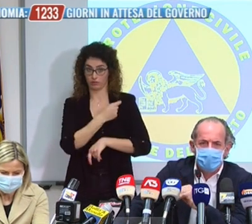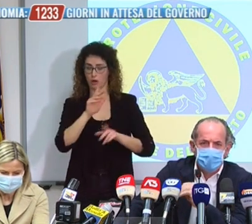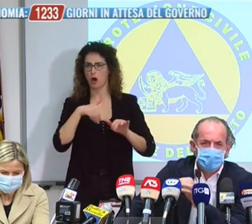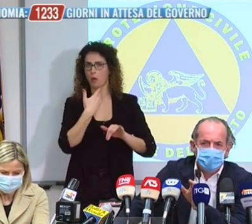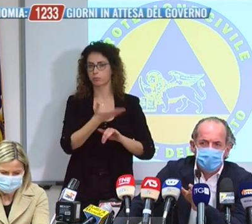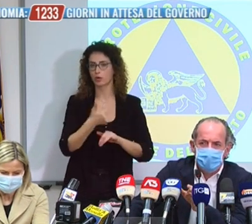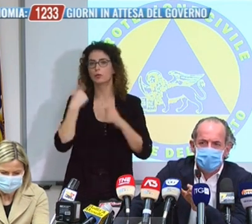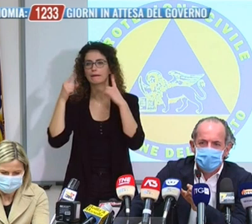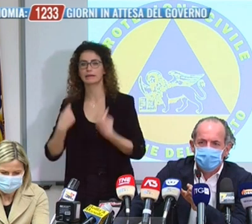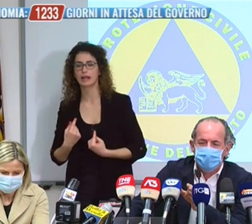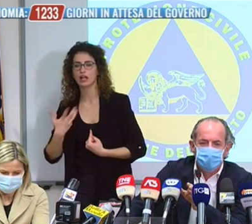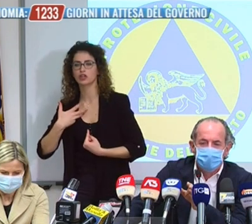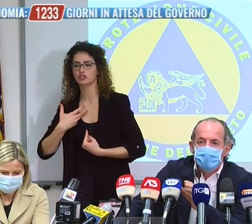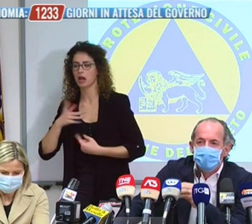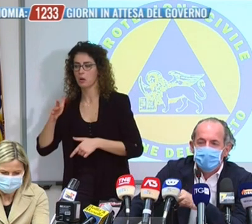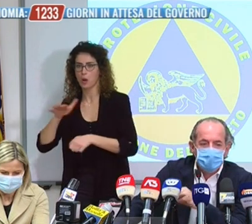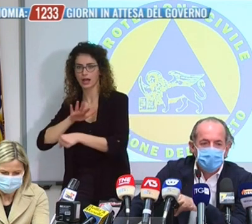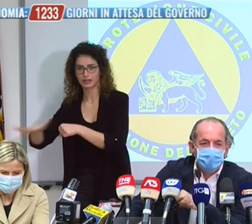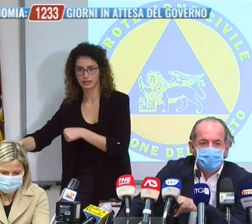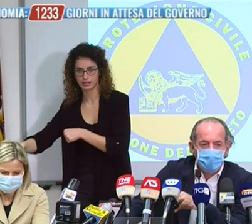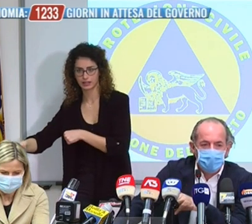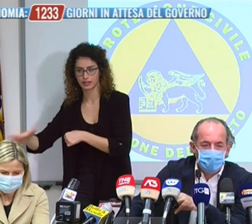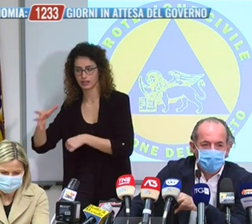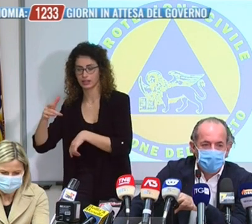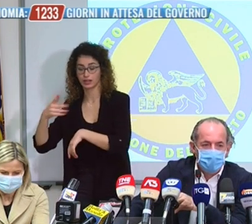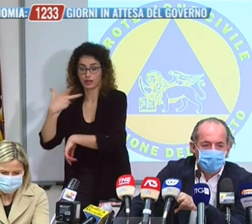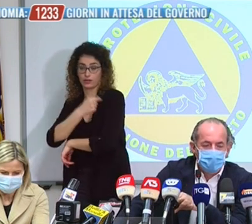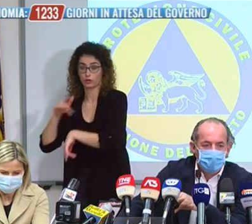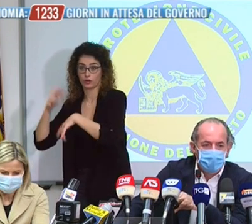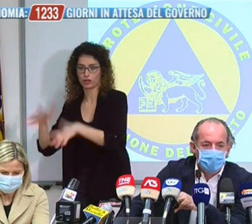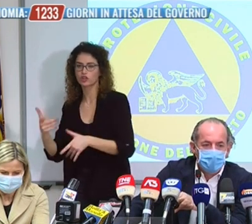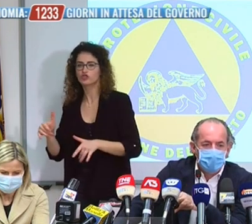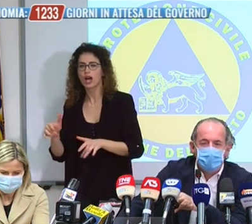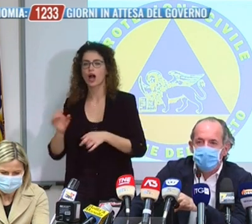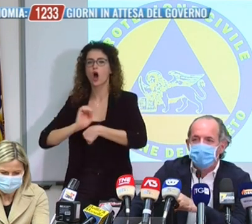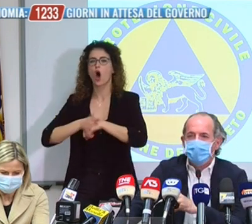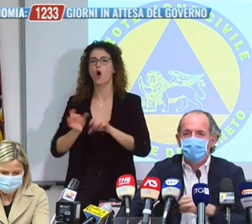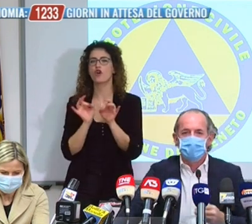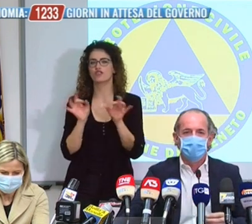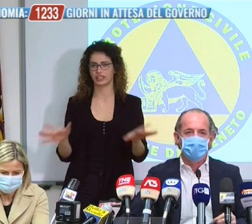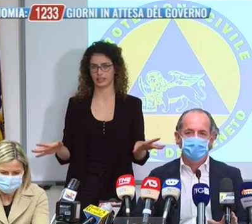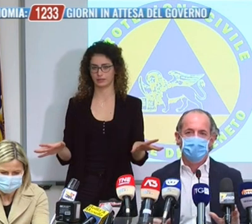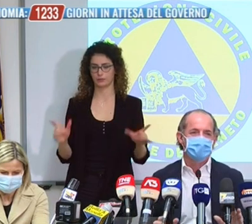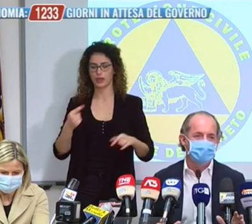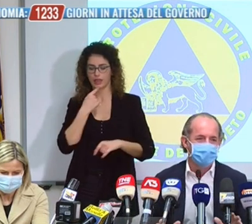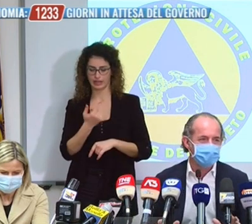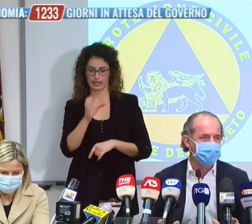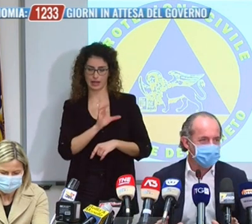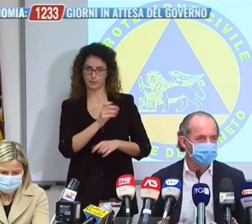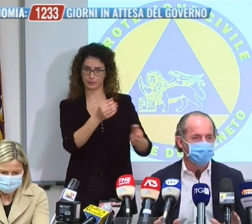Israele che ha sostanzialmente vaccinato tutti, che sono già Covid free. Noi dobbiamo dire al nostro turista, noi